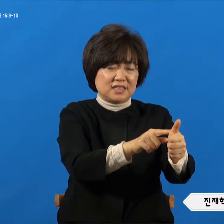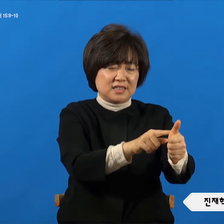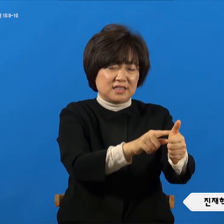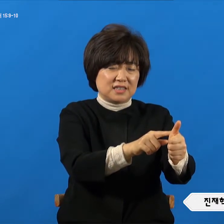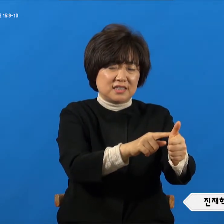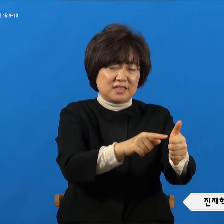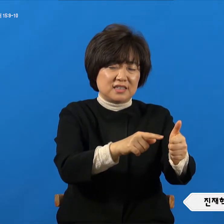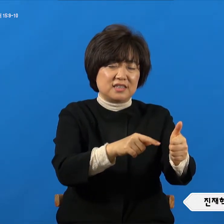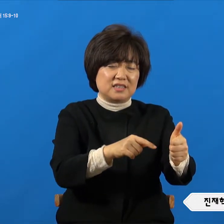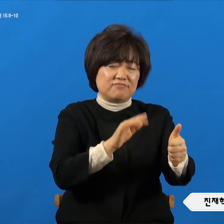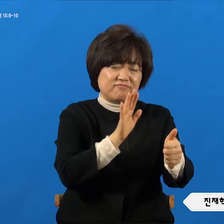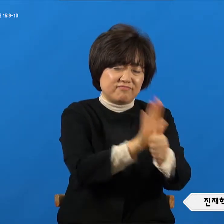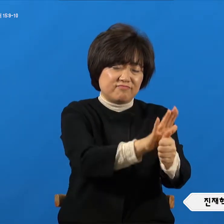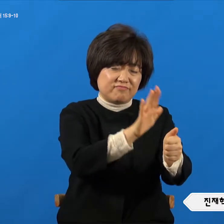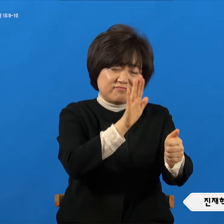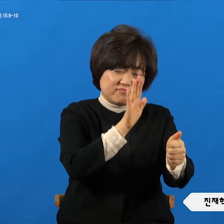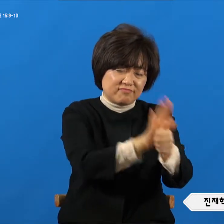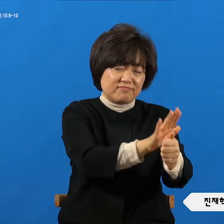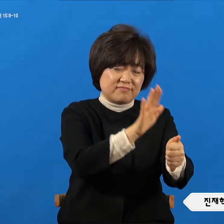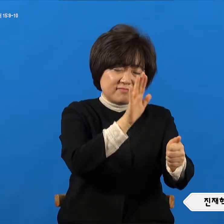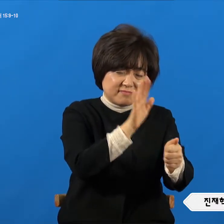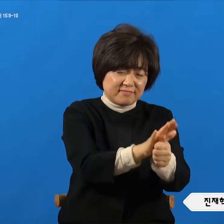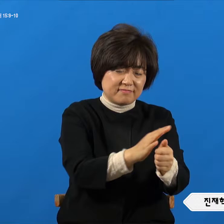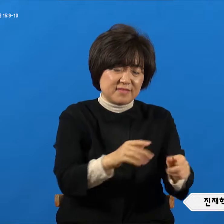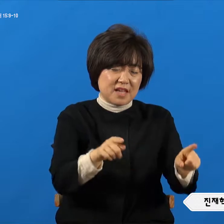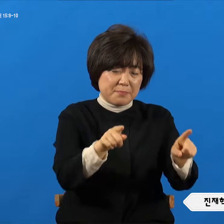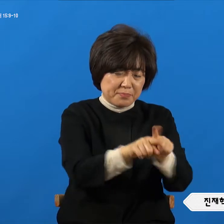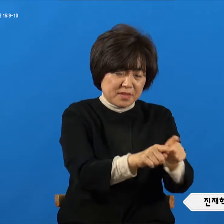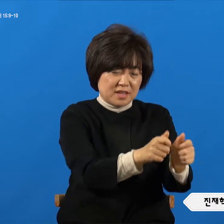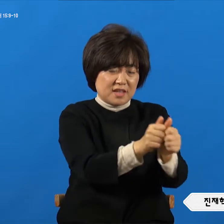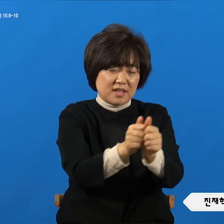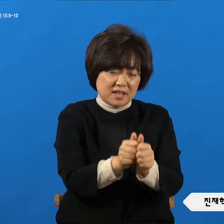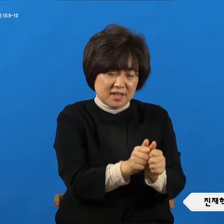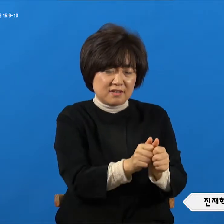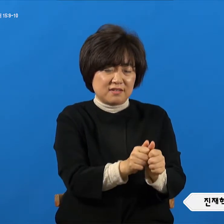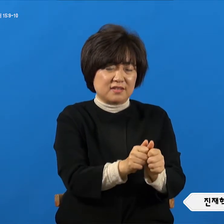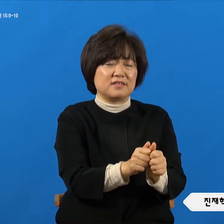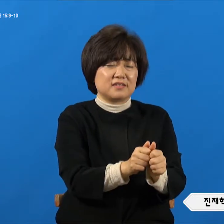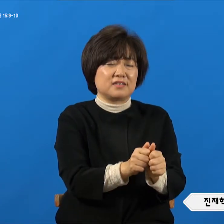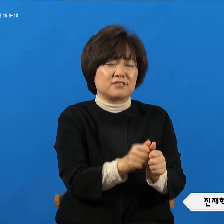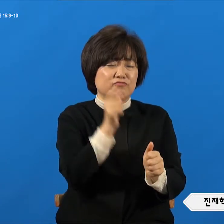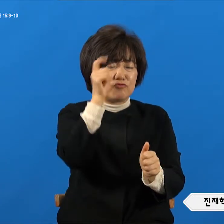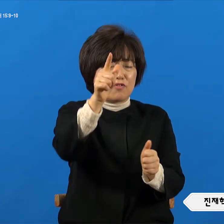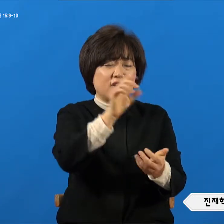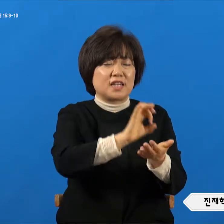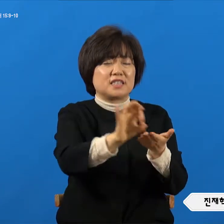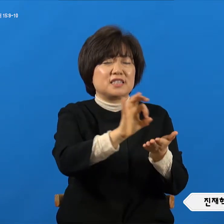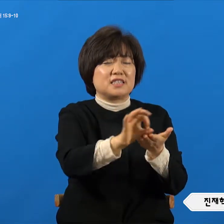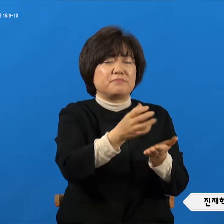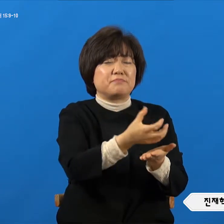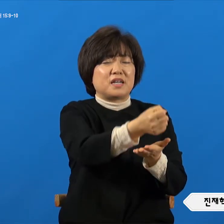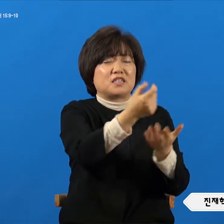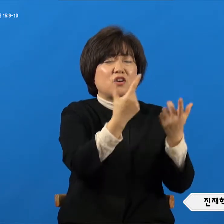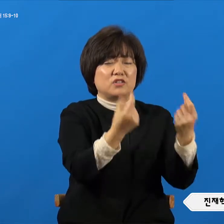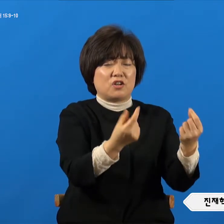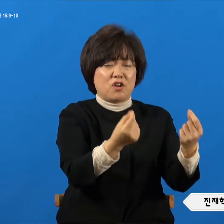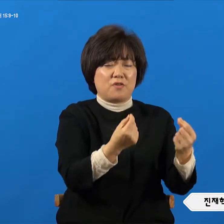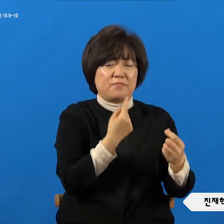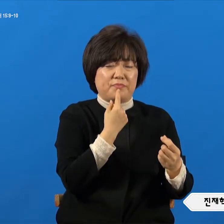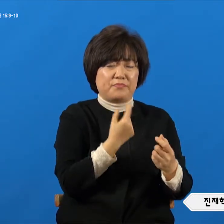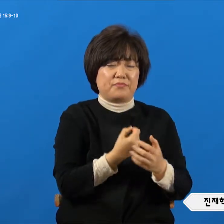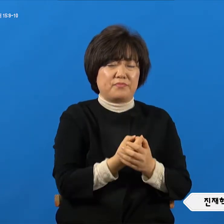하나님의 사람들이 보내지고 함께하고 쓰임받았던 것처럼 세움의